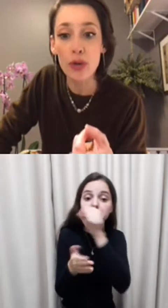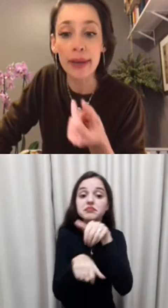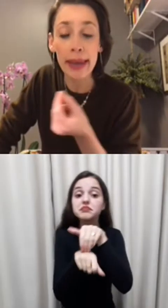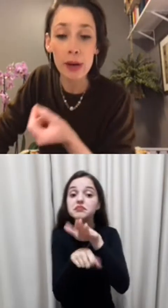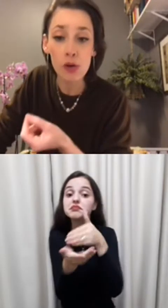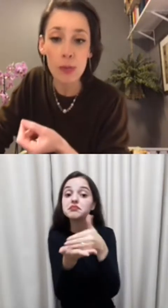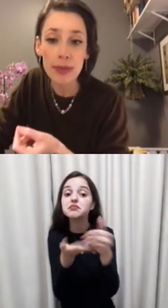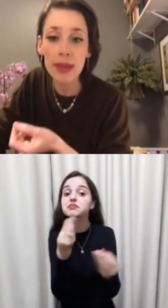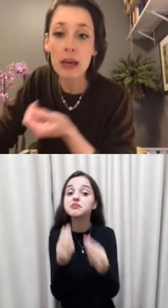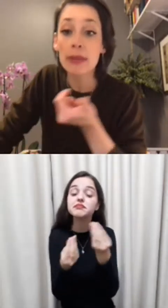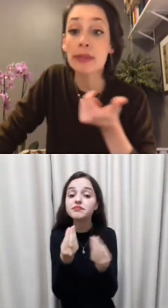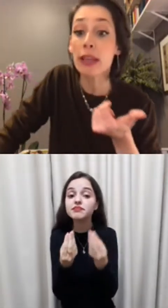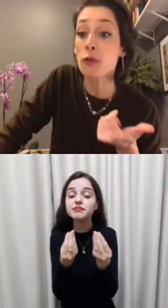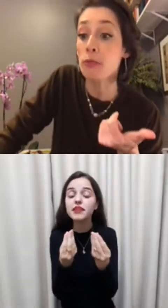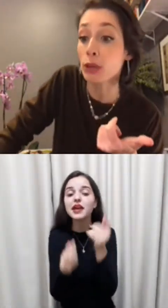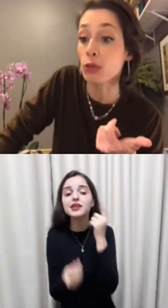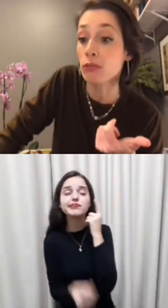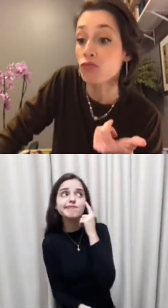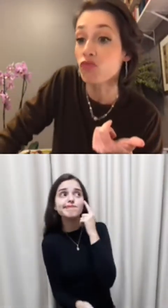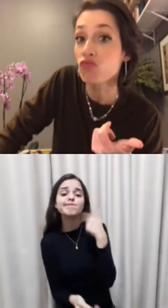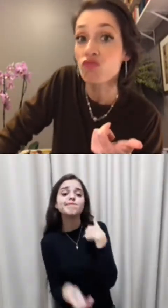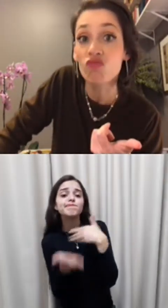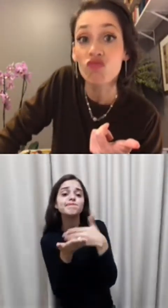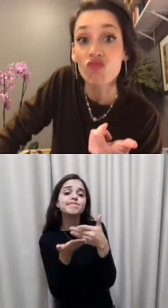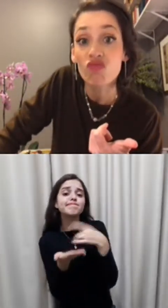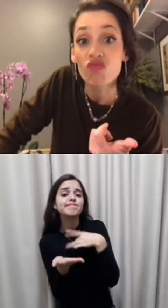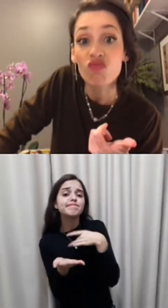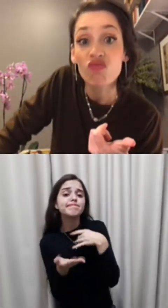novo, ó, quero começar, mas tenho medo.